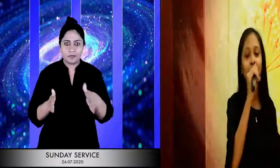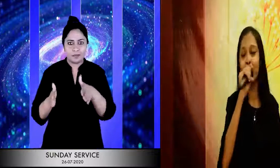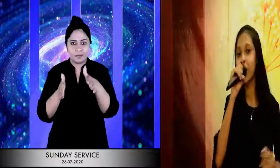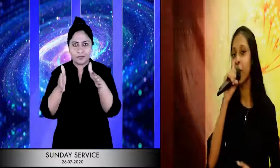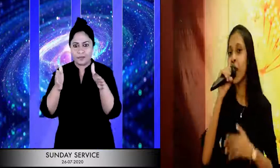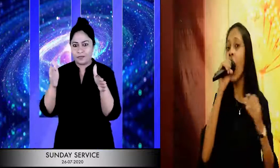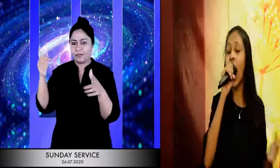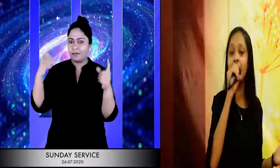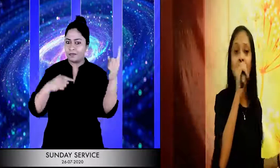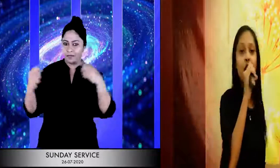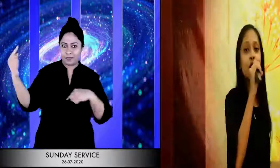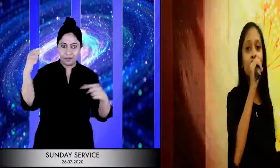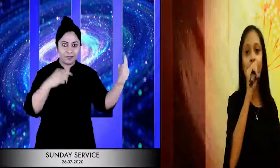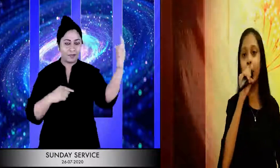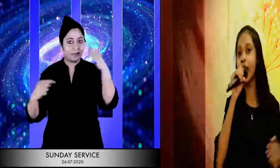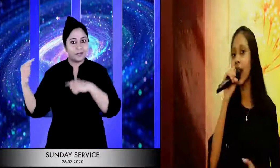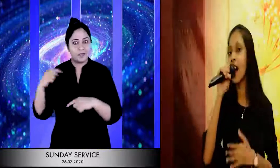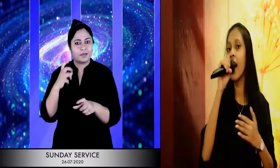যখন আসে অসুবিধা,